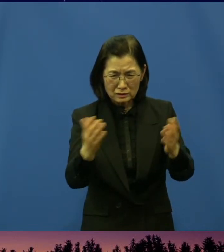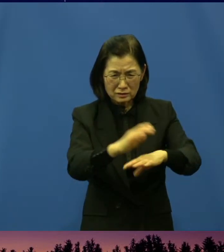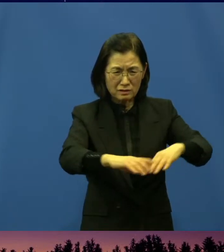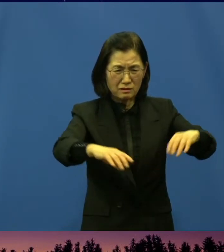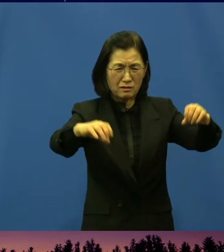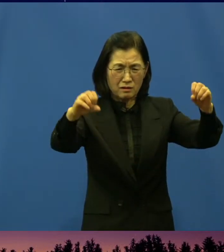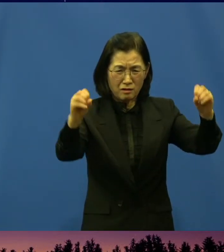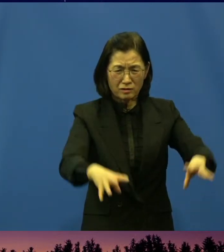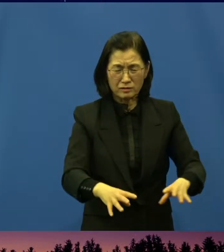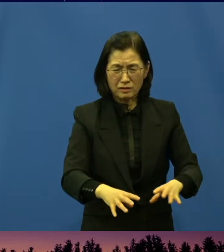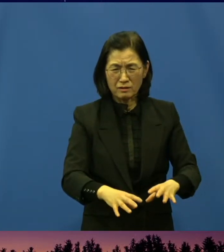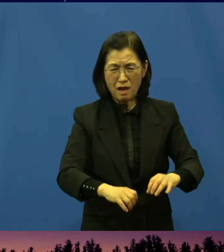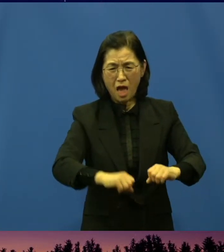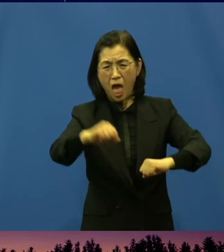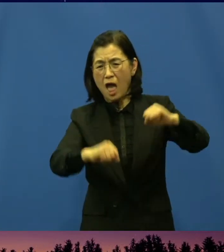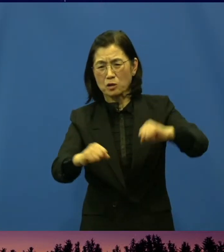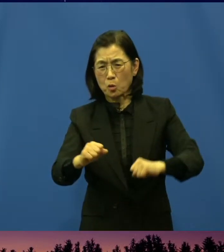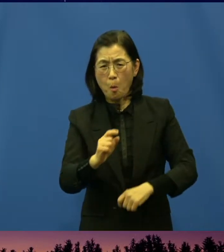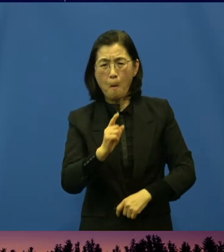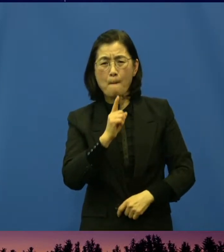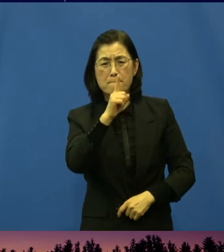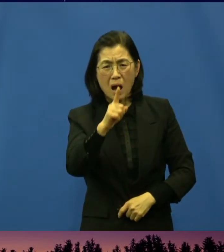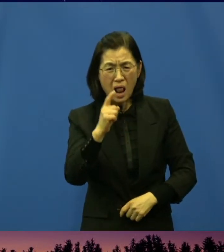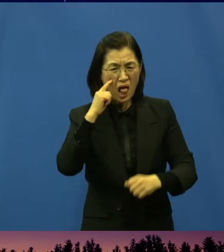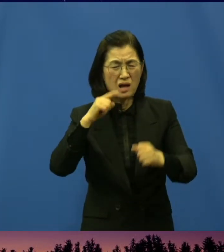그가 한 행동 무슨 의미가 있어요?